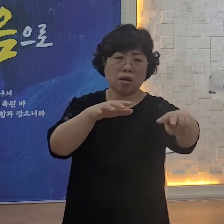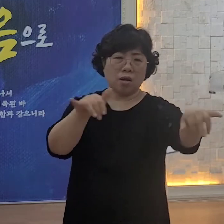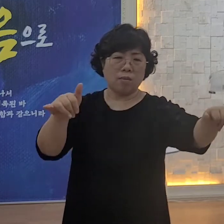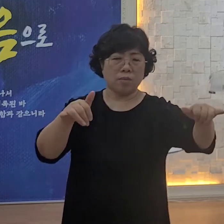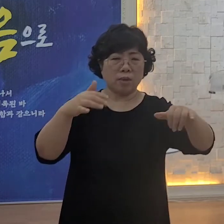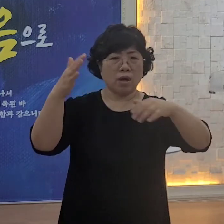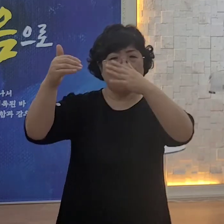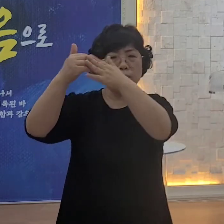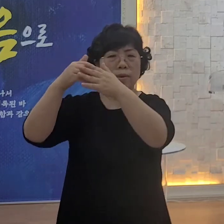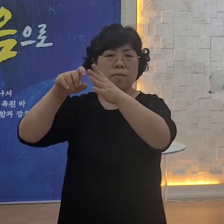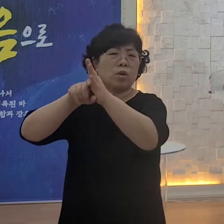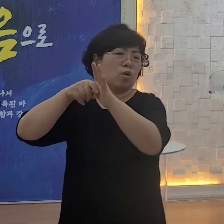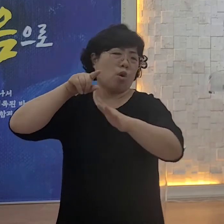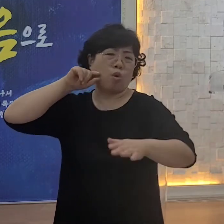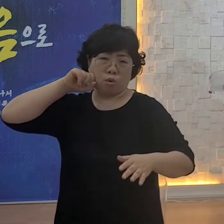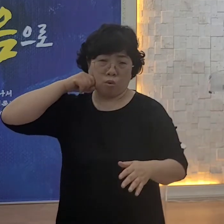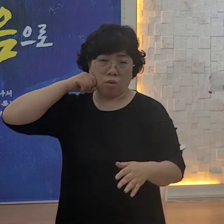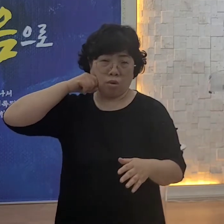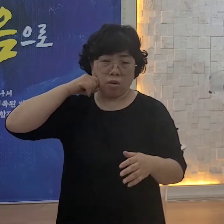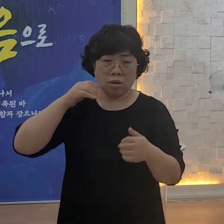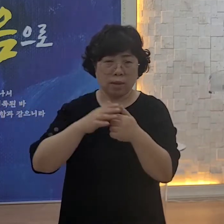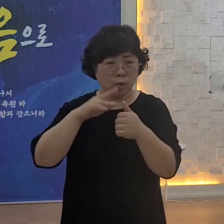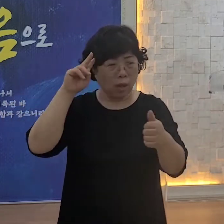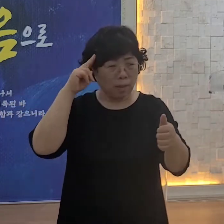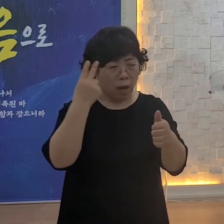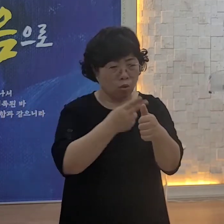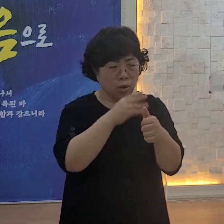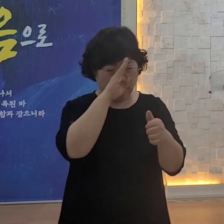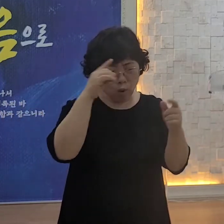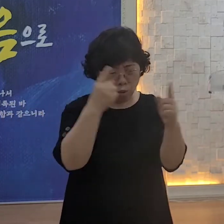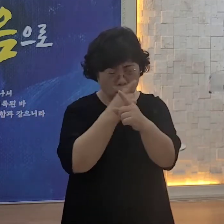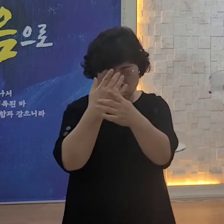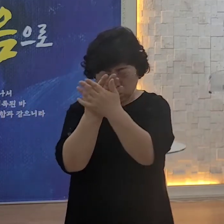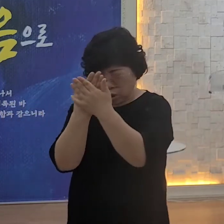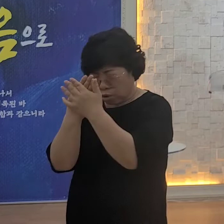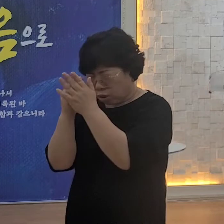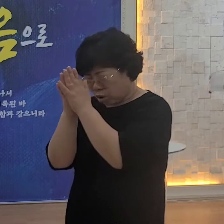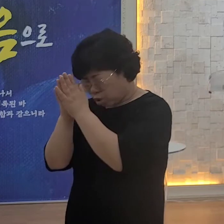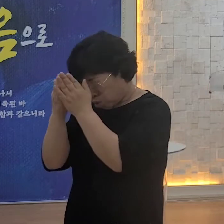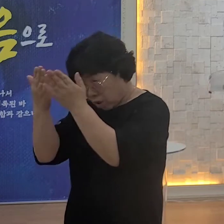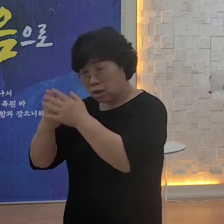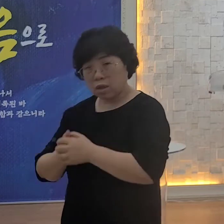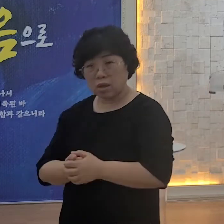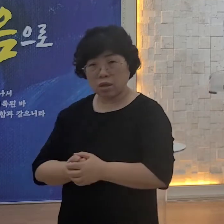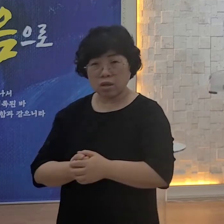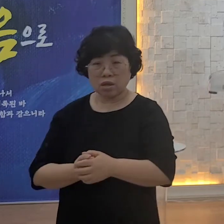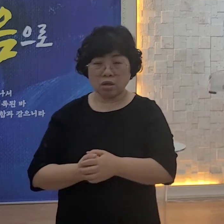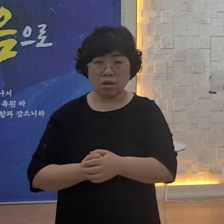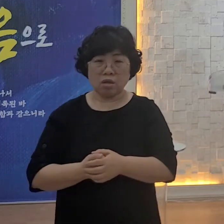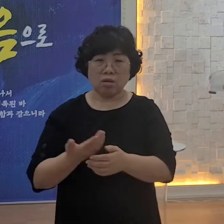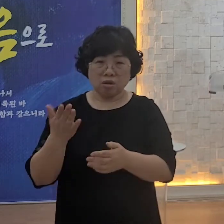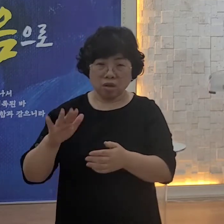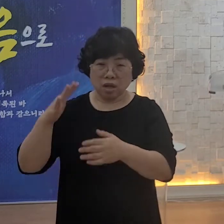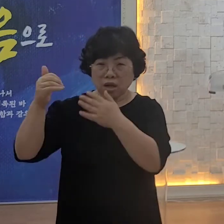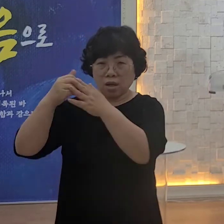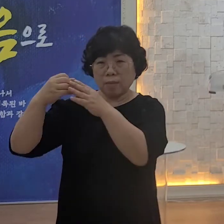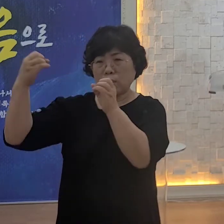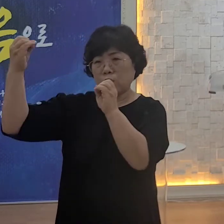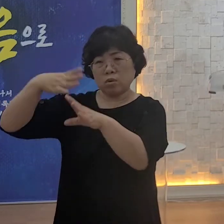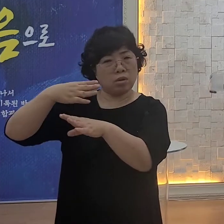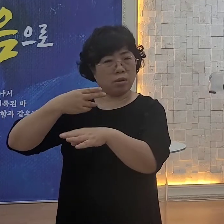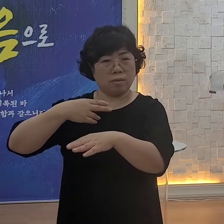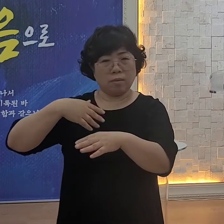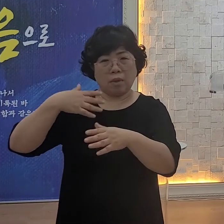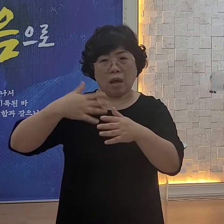완벽했다. 어떻게 생각할까요? 복음을 더 잘 전하고 하나님 앞에 더 크게 쓰임받는 정말